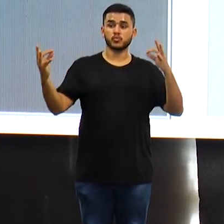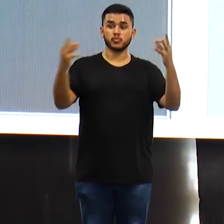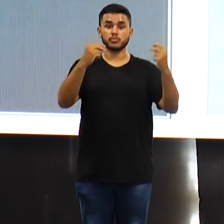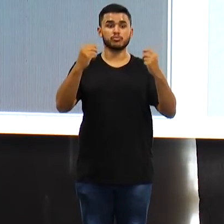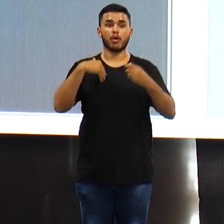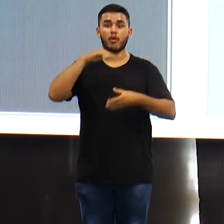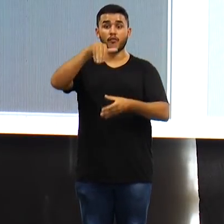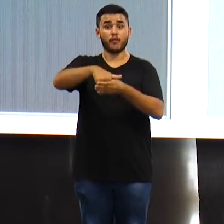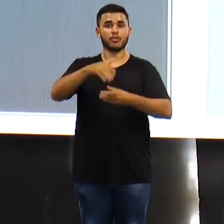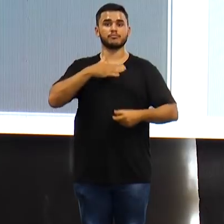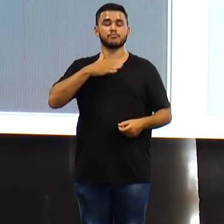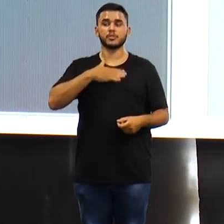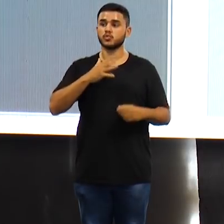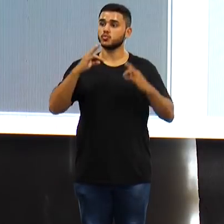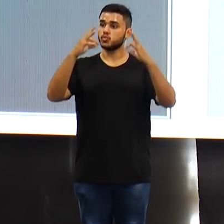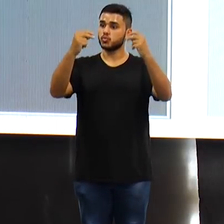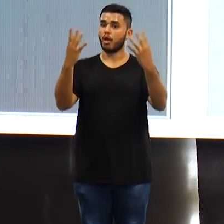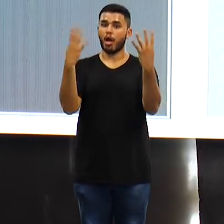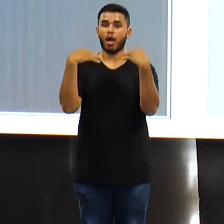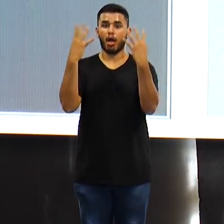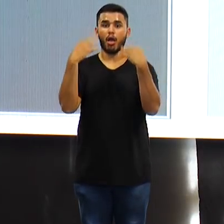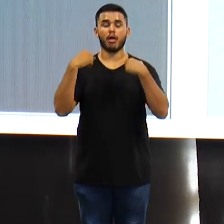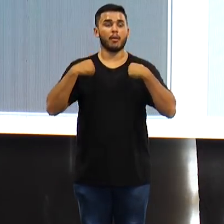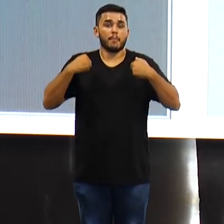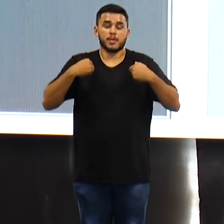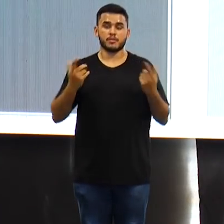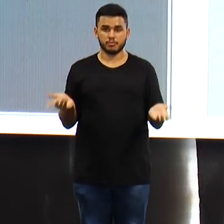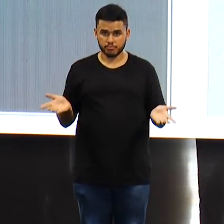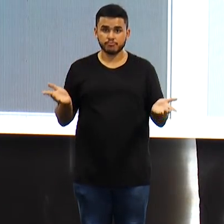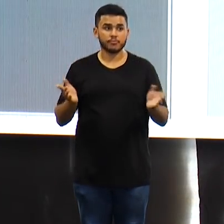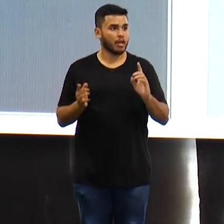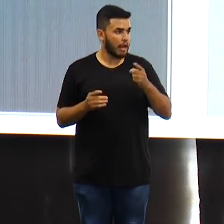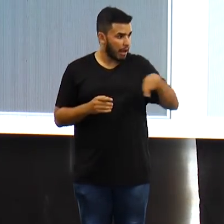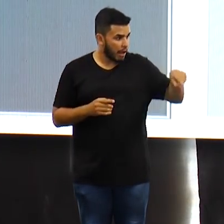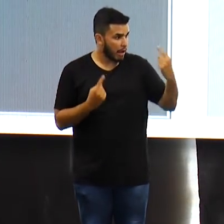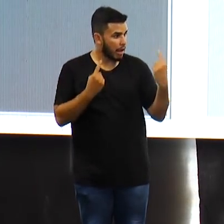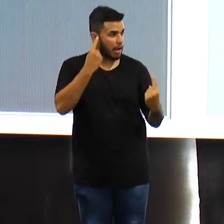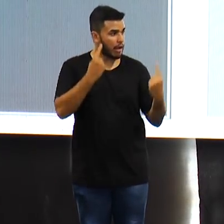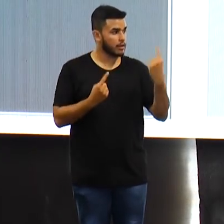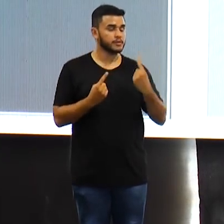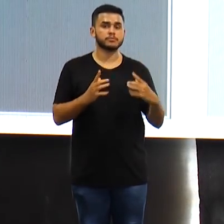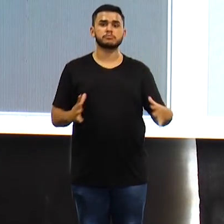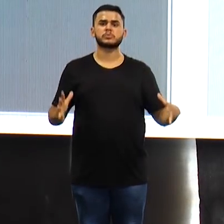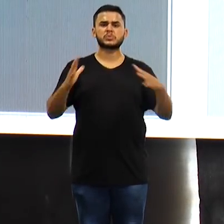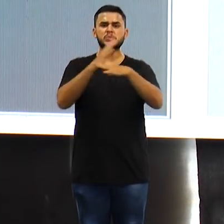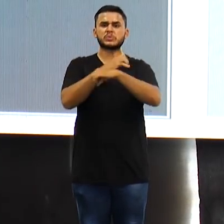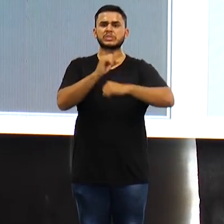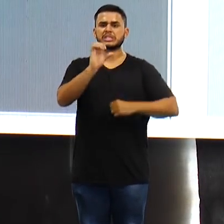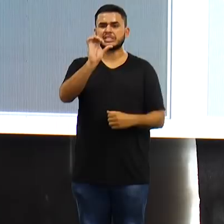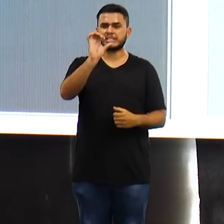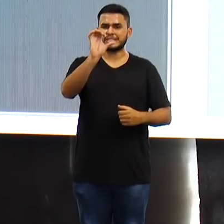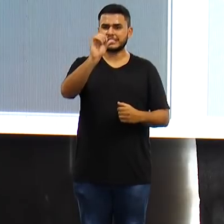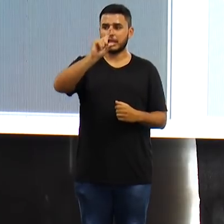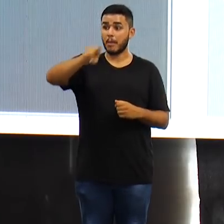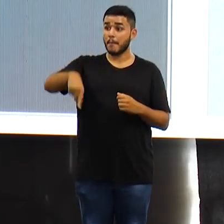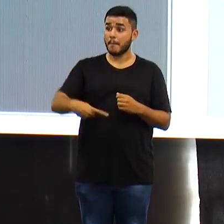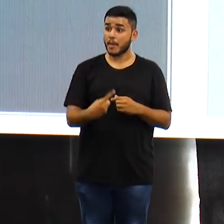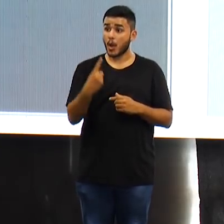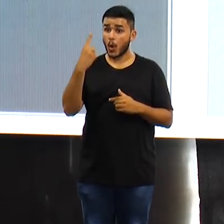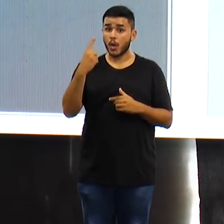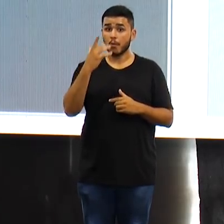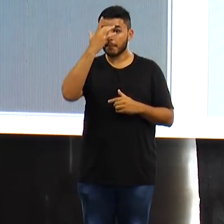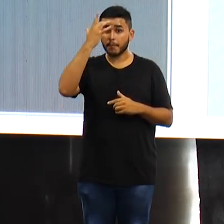Joseph Stalin. Segundo relatos, mais ou menos 6 milhões de